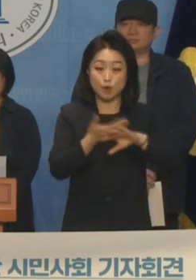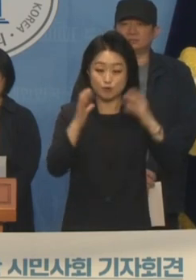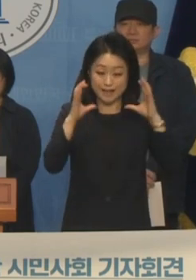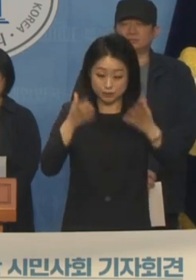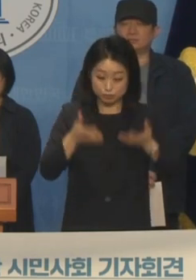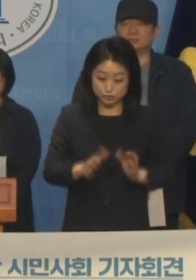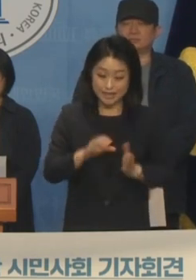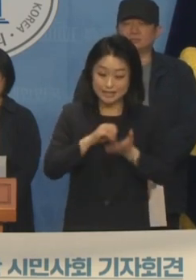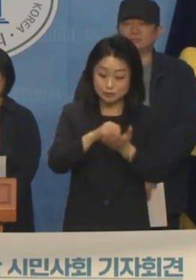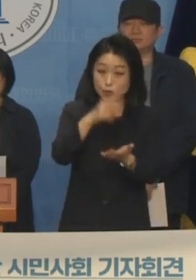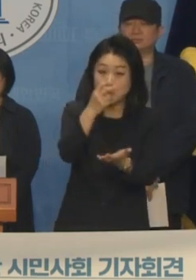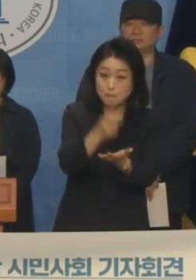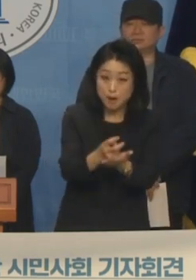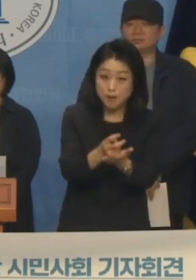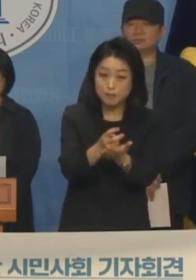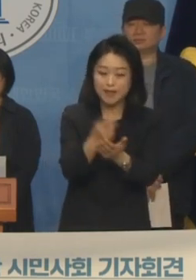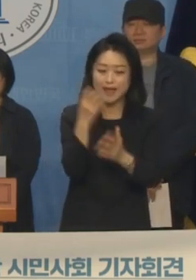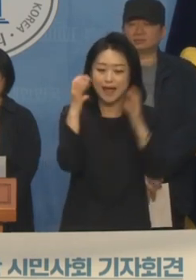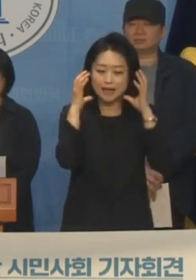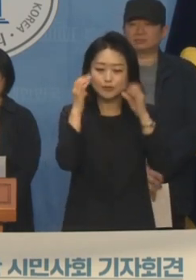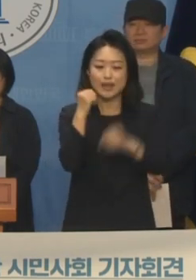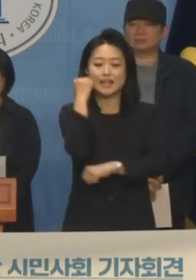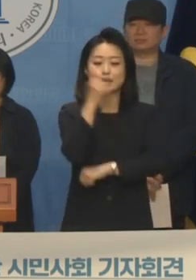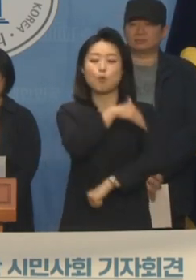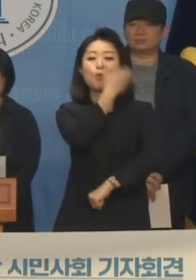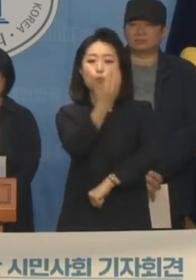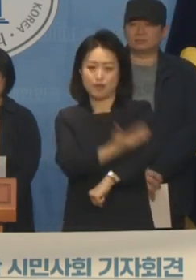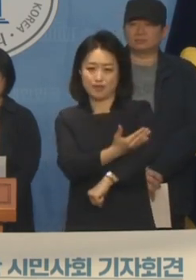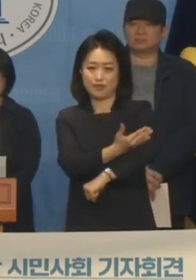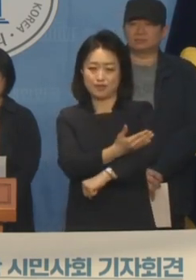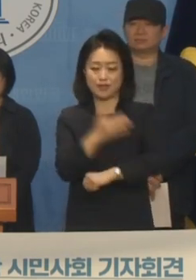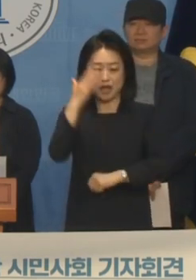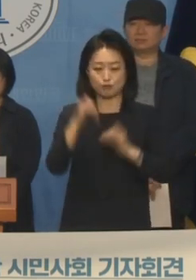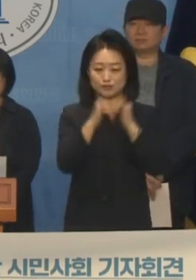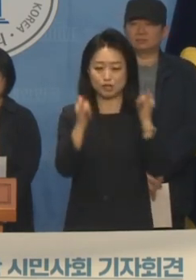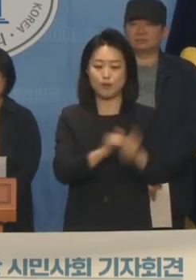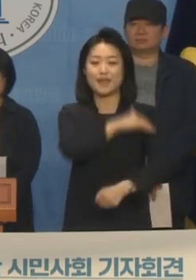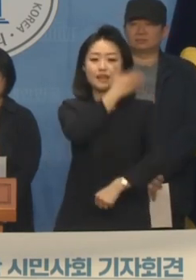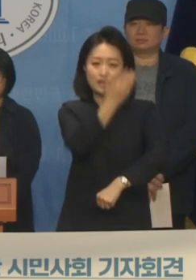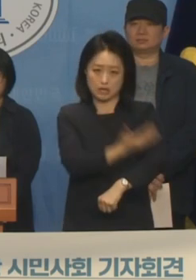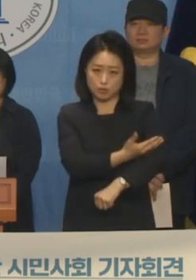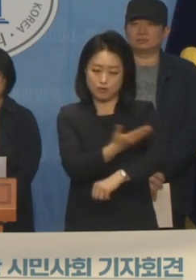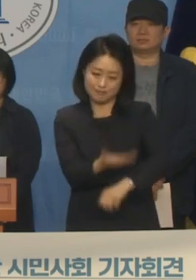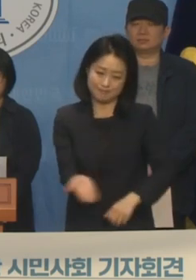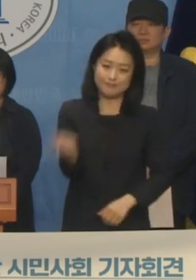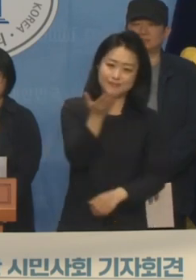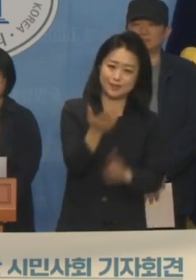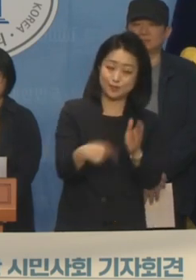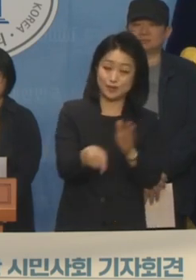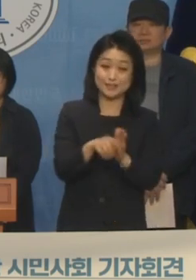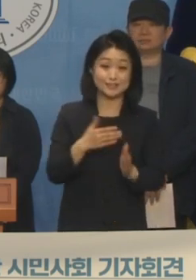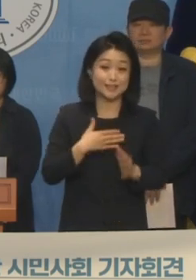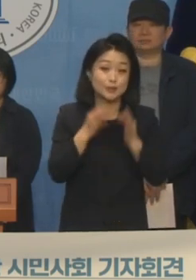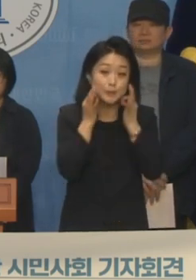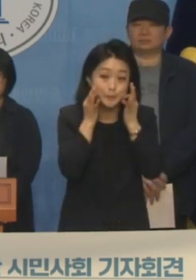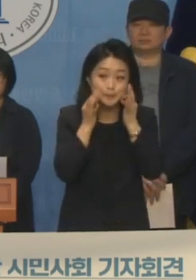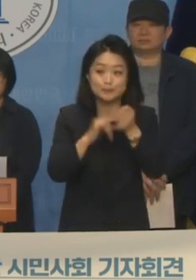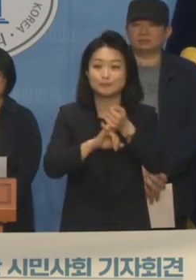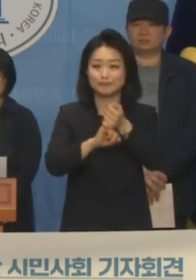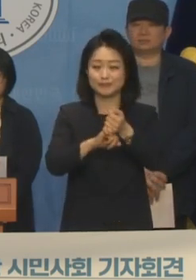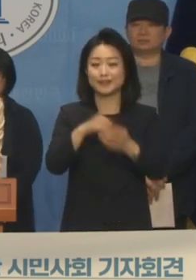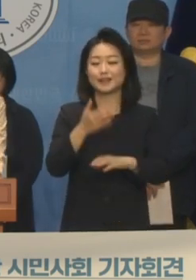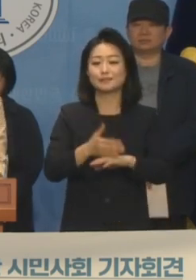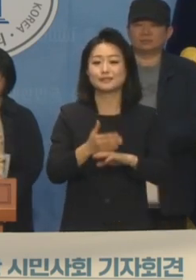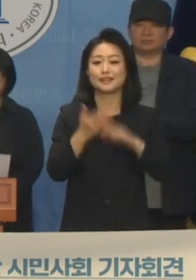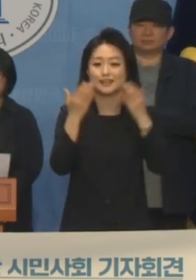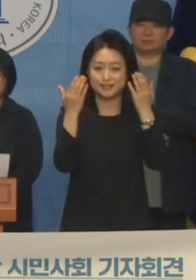등록법이 제정되어 아이들의 기본권이, 우리 사회의 인권이 한 걸음 나아갈 수 있도록 저 역시 끝까지 노력하겠습니다.